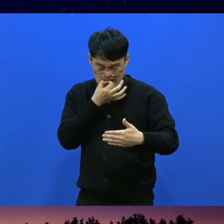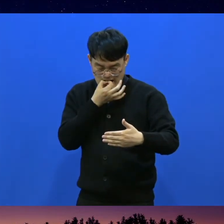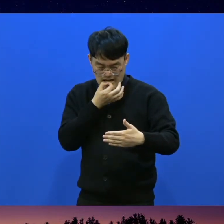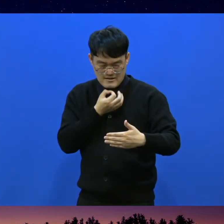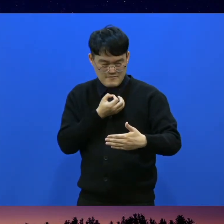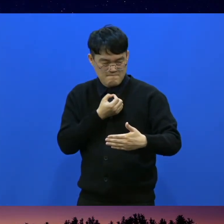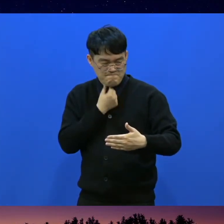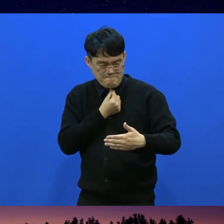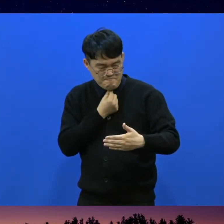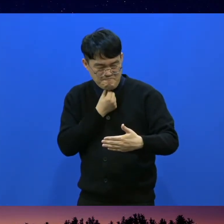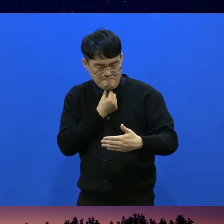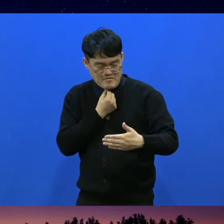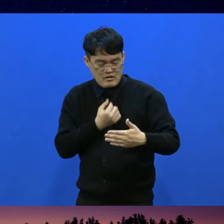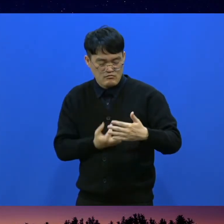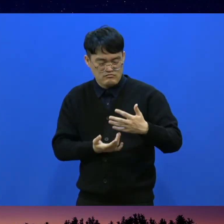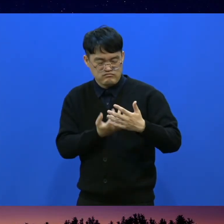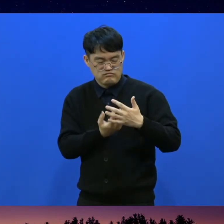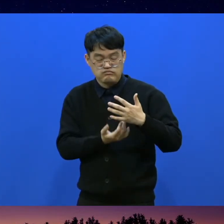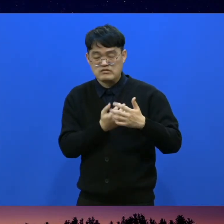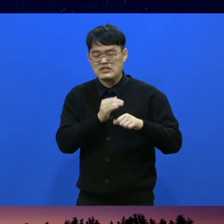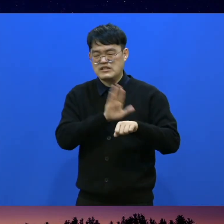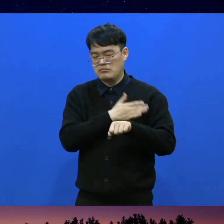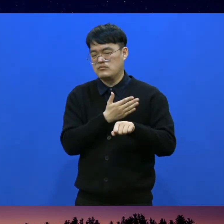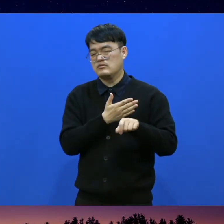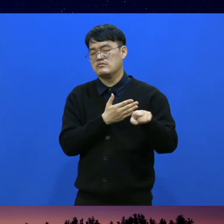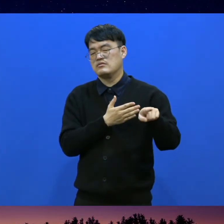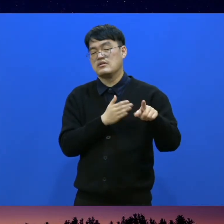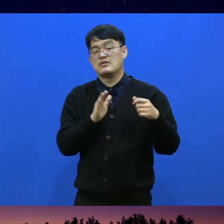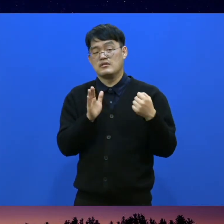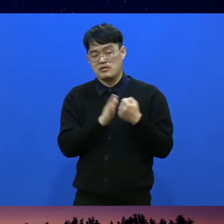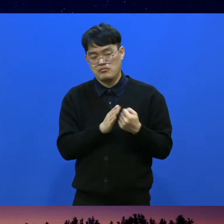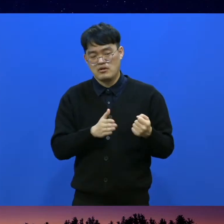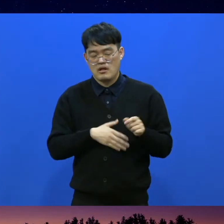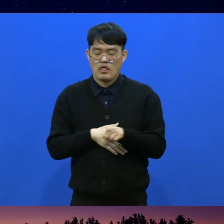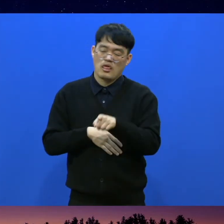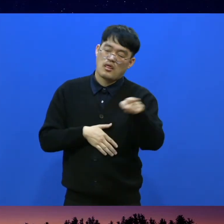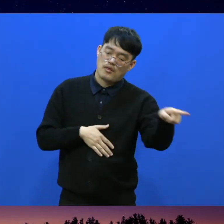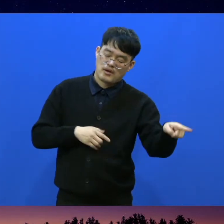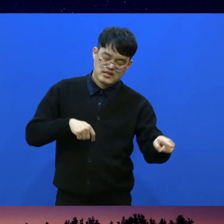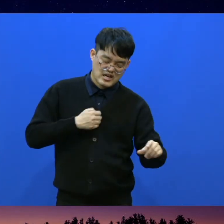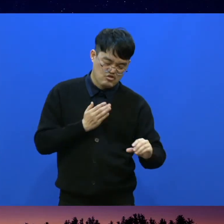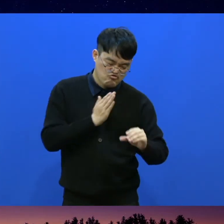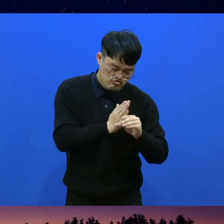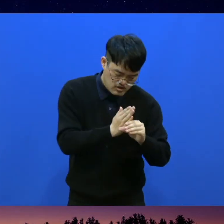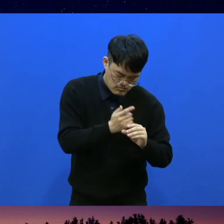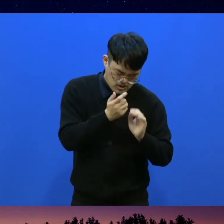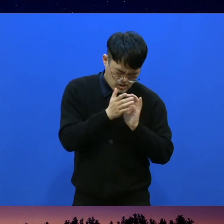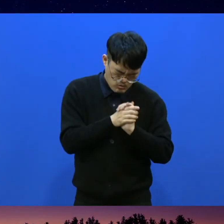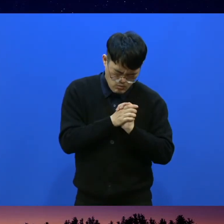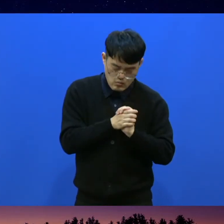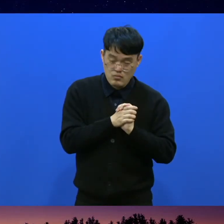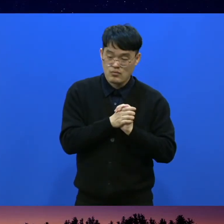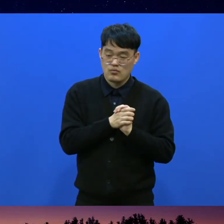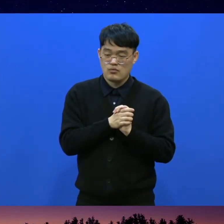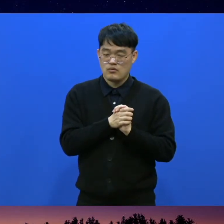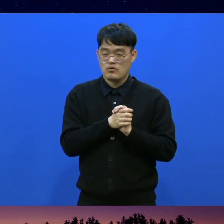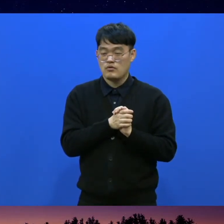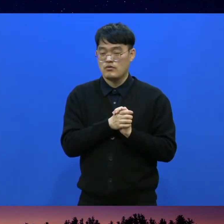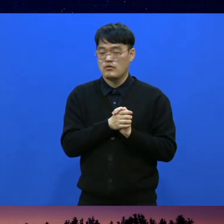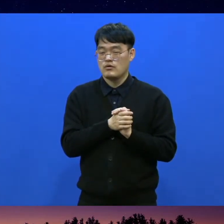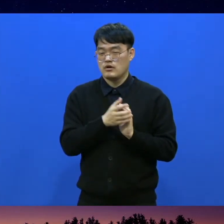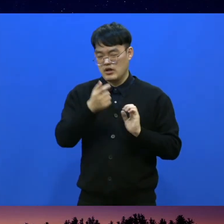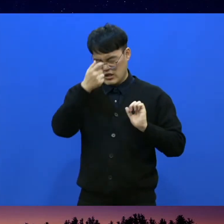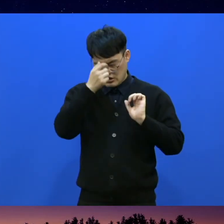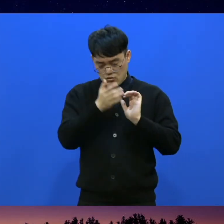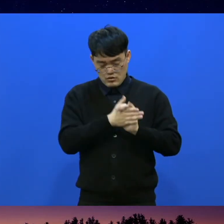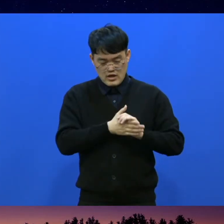디자이어, 욕망, 잘못된 기도, 자기 중심적 기도. 그래서 기도의 동기를